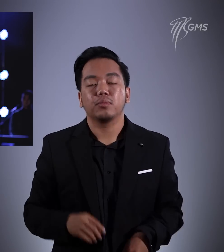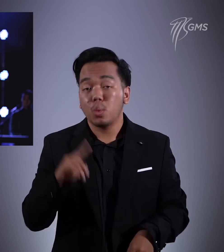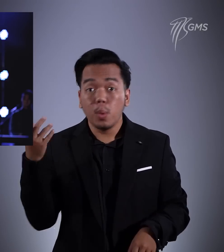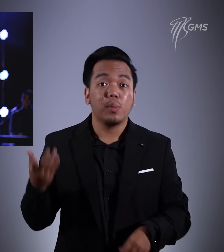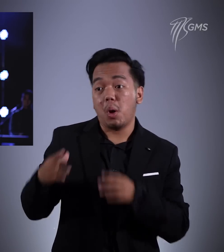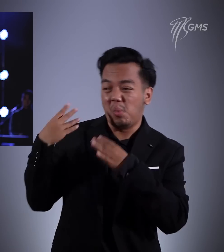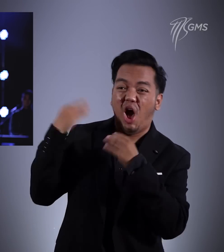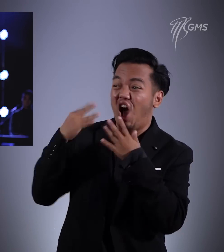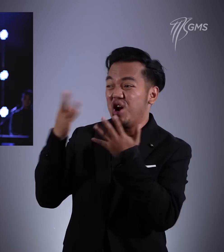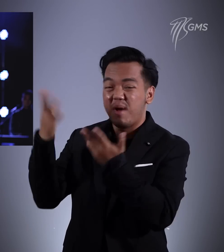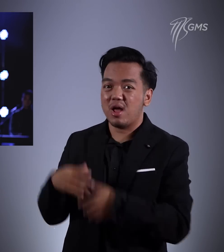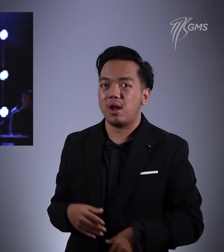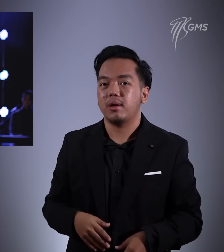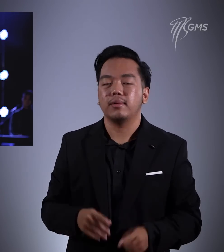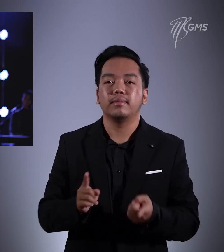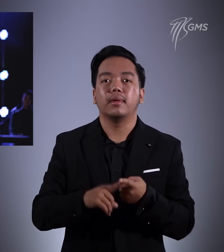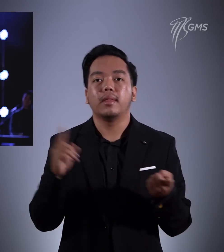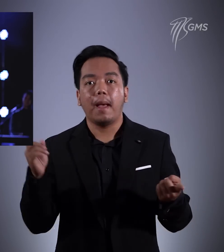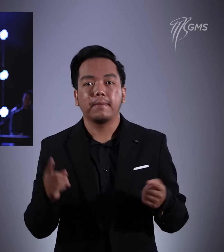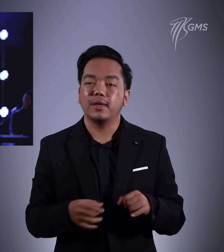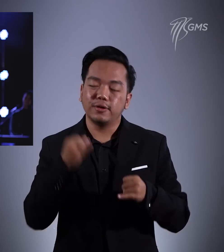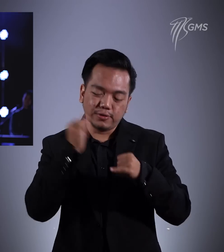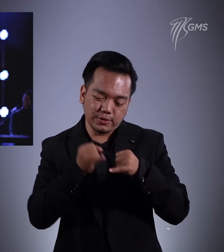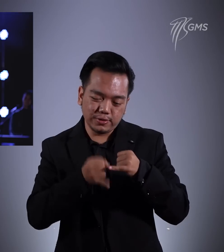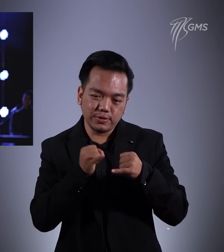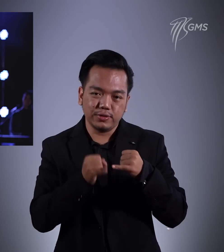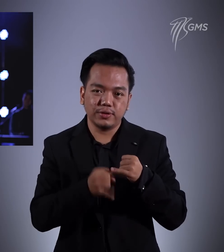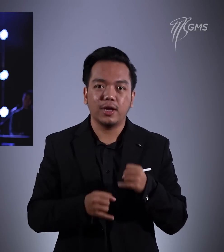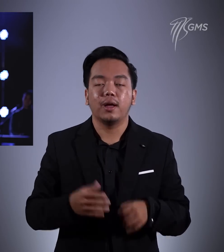manusia. Ujungnya dia berkata, telah ku dengar tentang engkau. Tapi sekarang